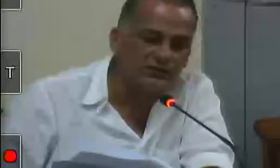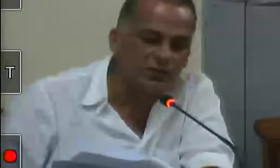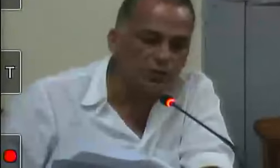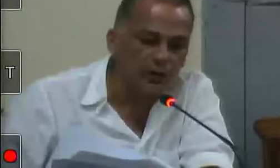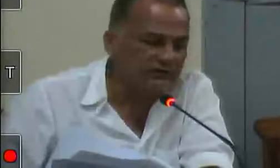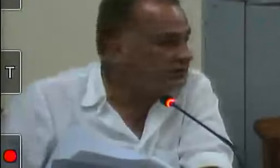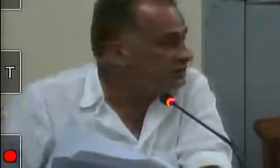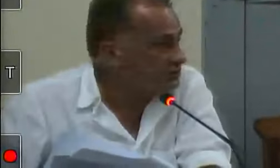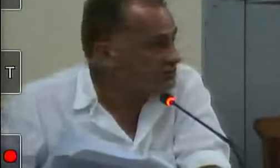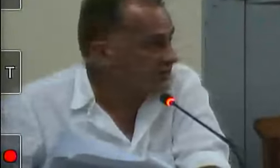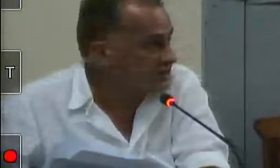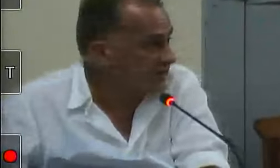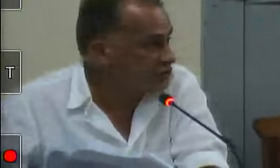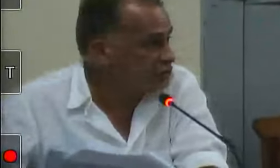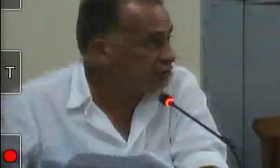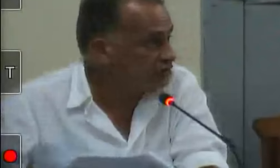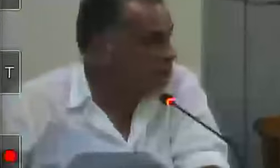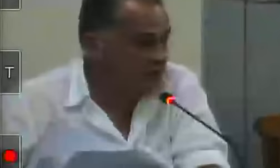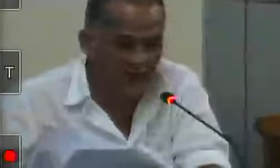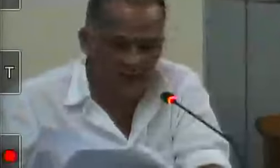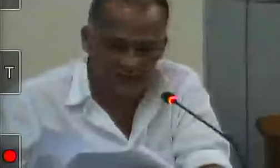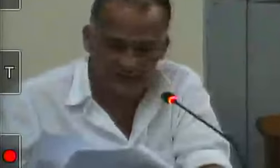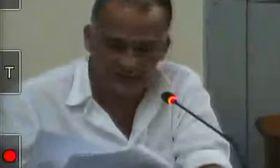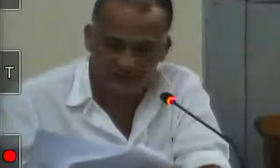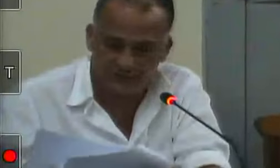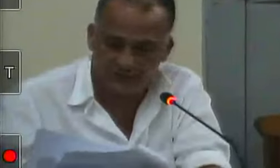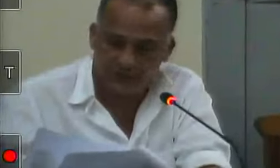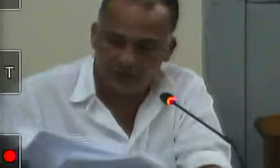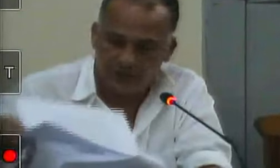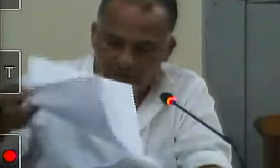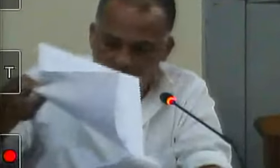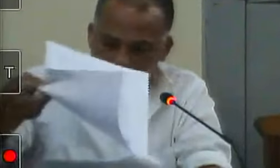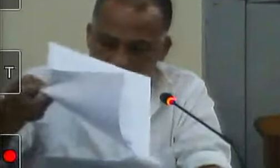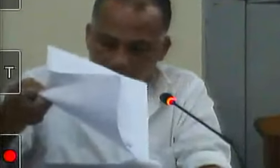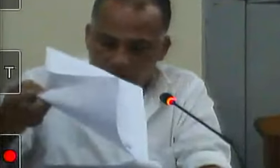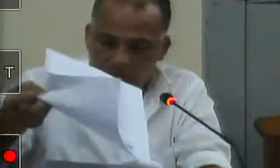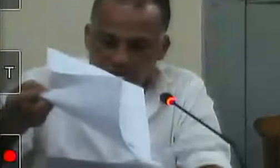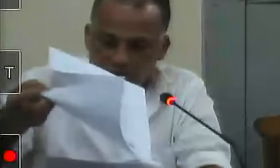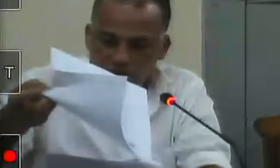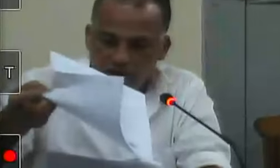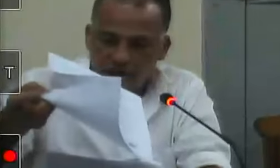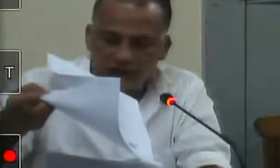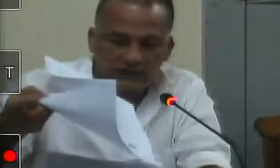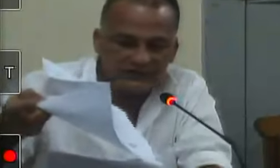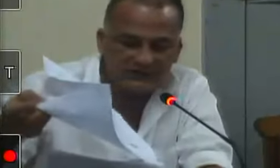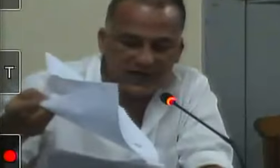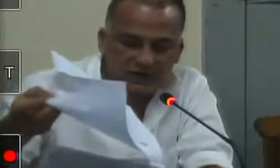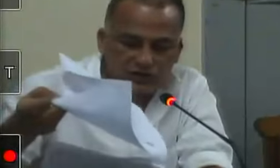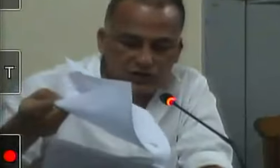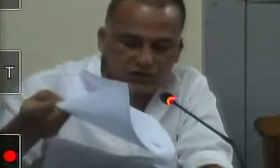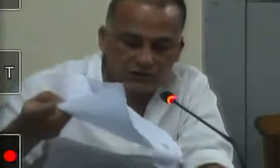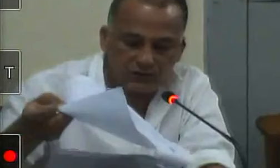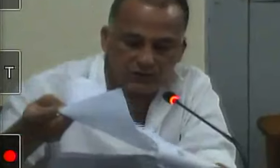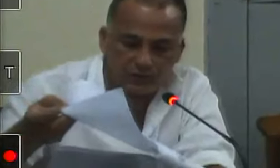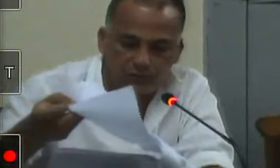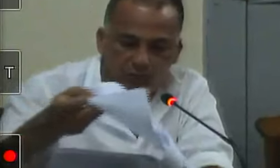3.417 de 2010, de